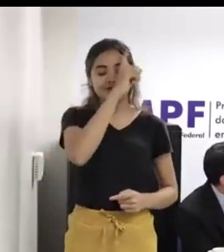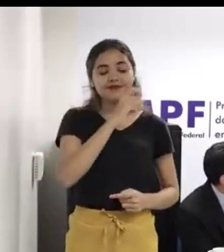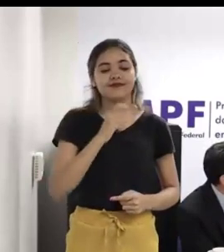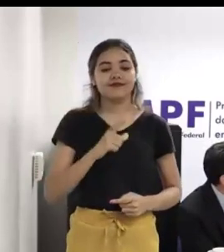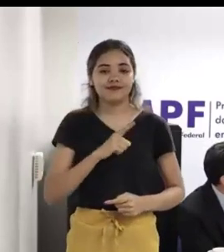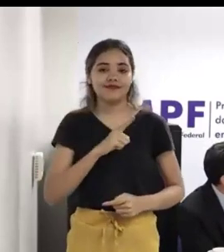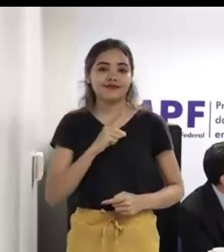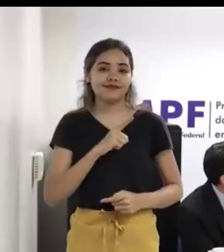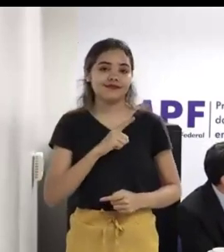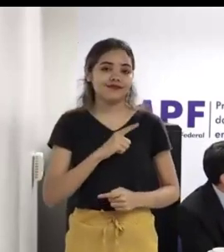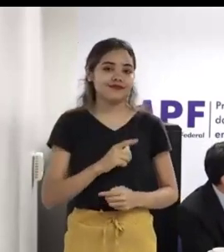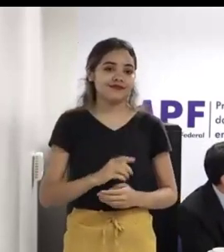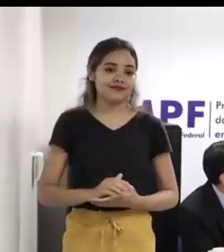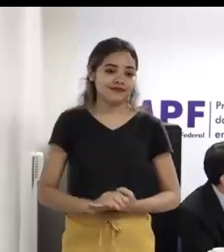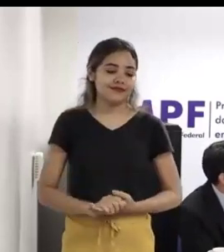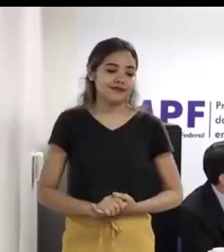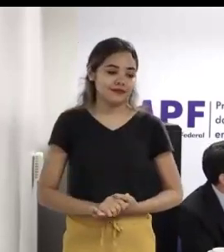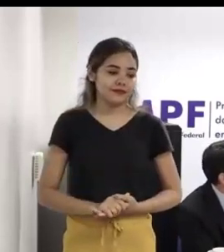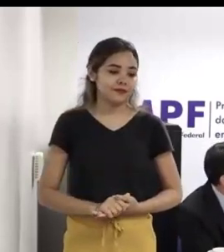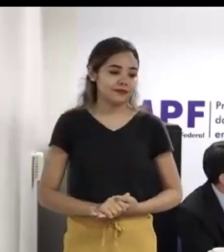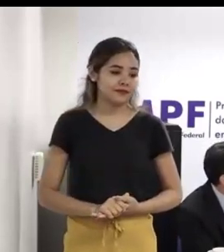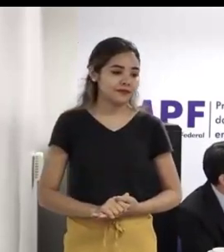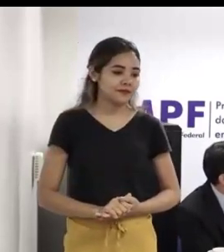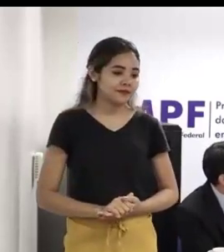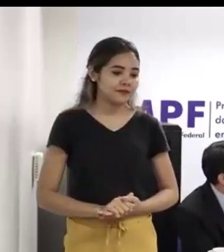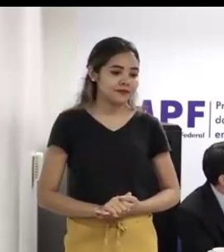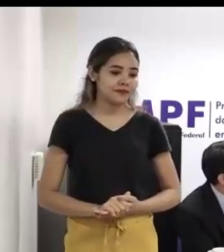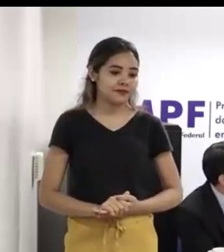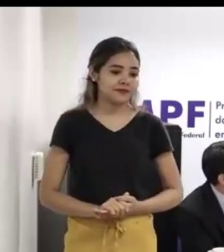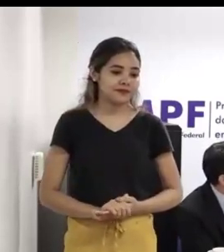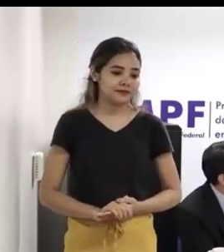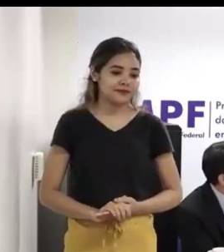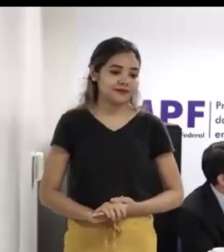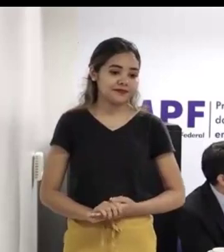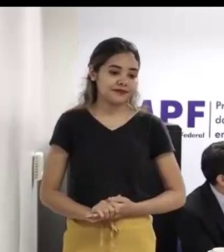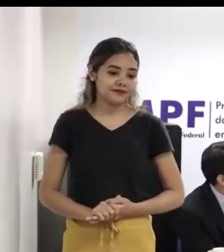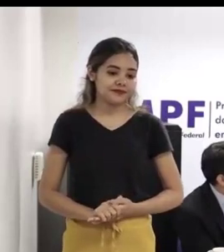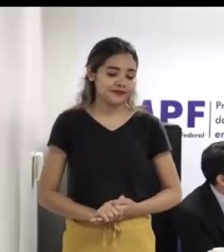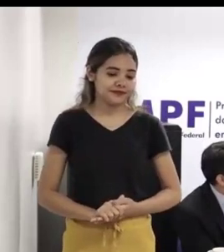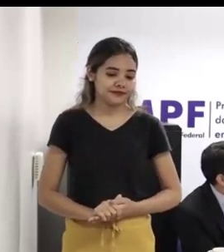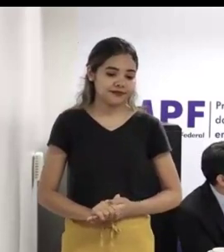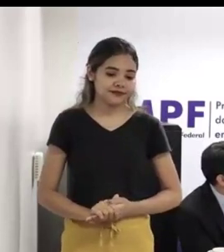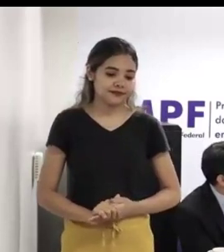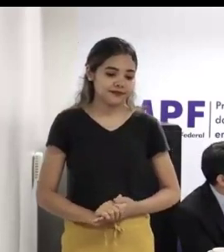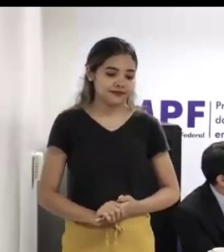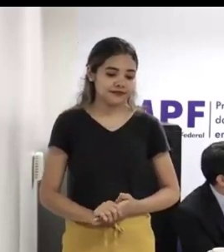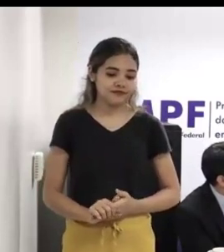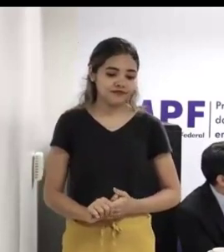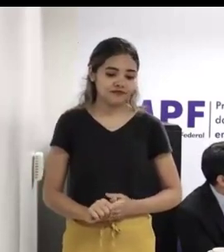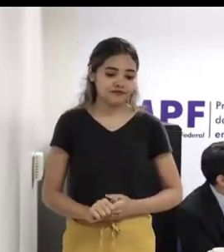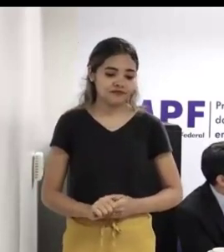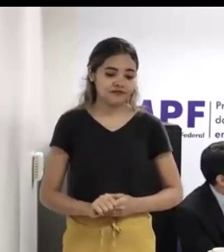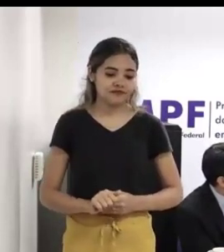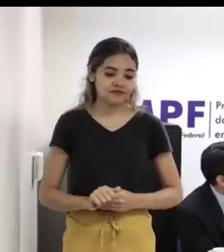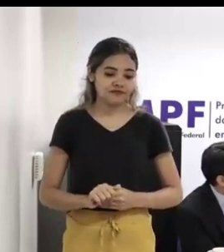atendimento é um grande desafio né Senhor que que que atende eh relatos e vê essas